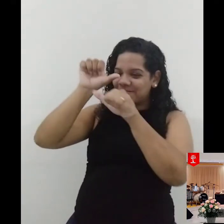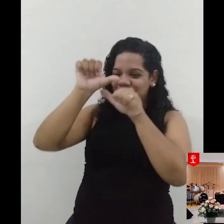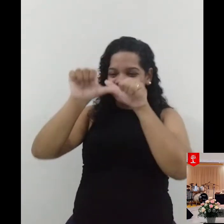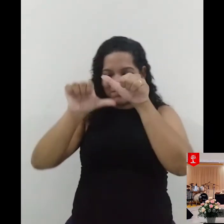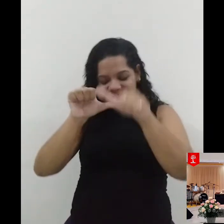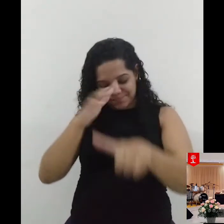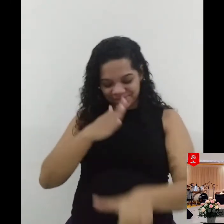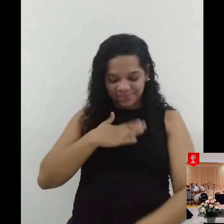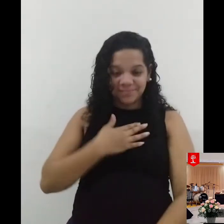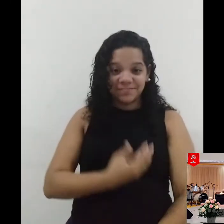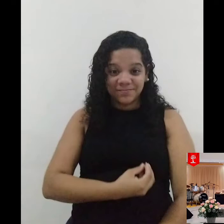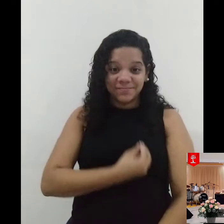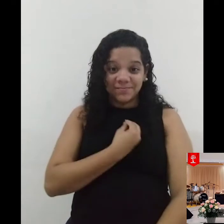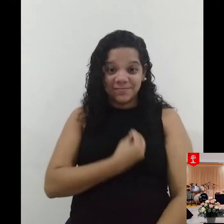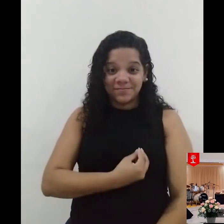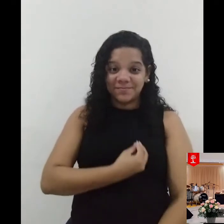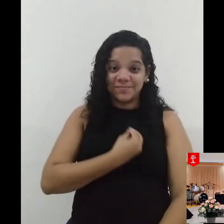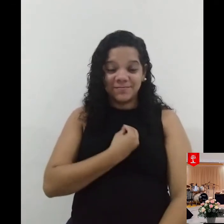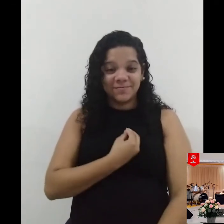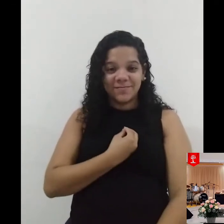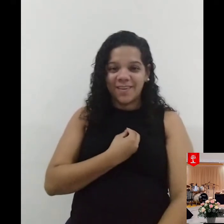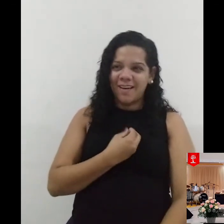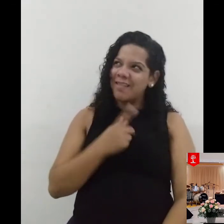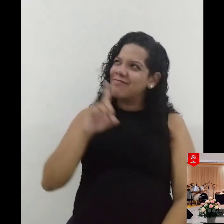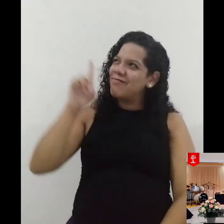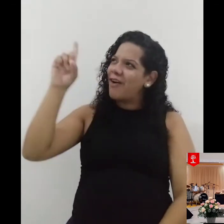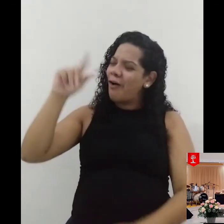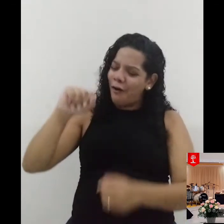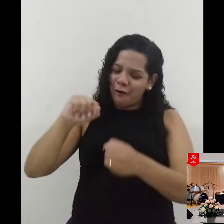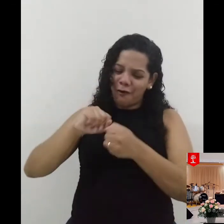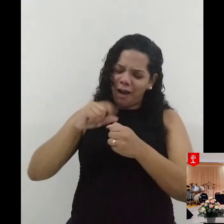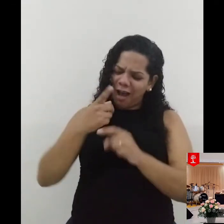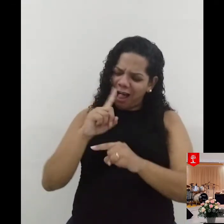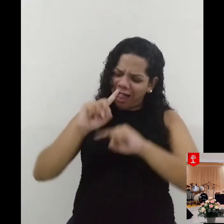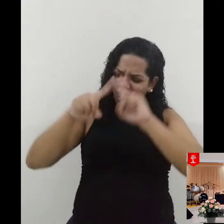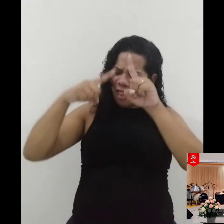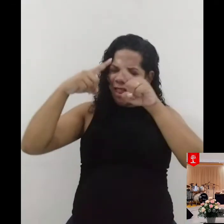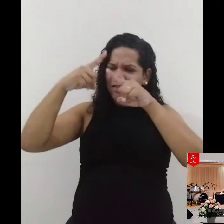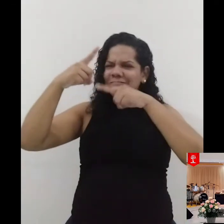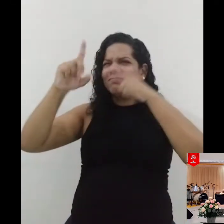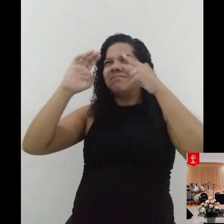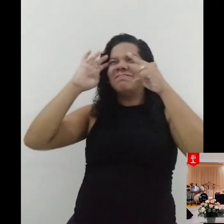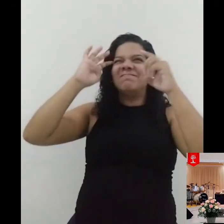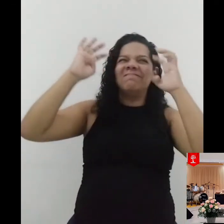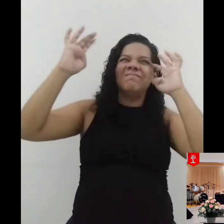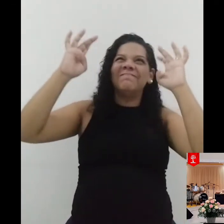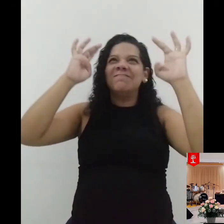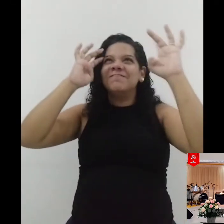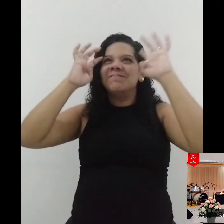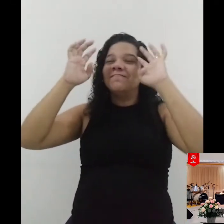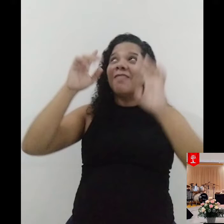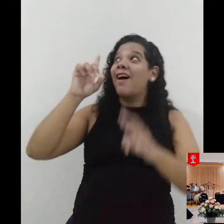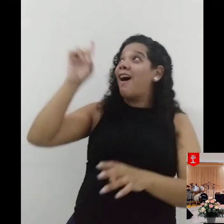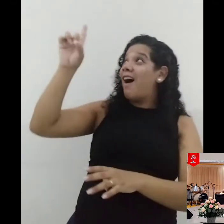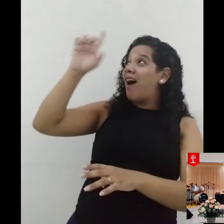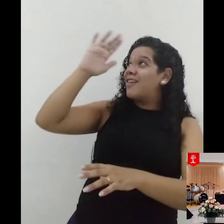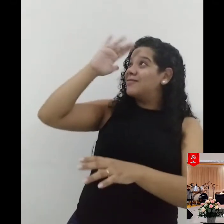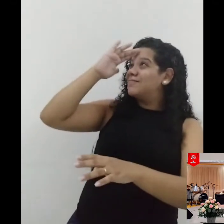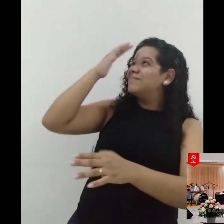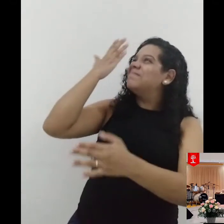e isso é tudo. Só vivo pra você. Não sou do mundo, não.